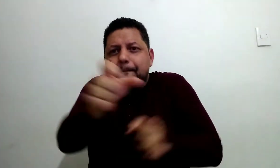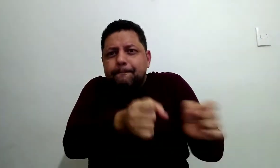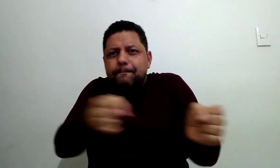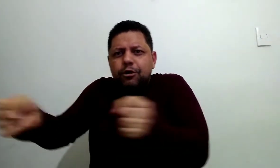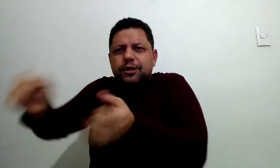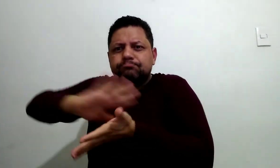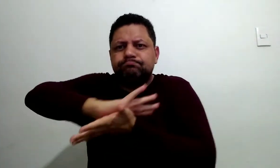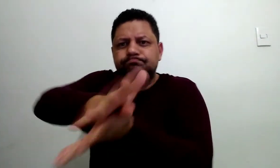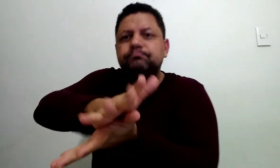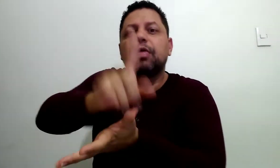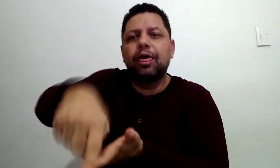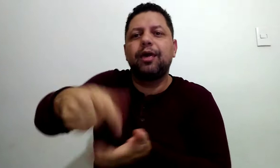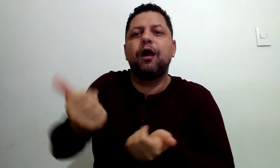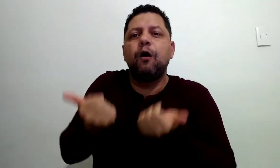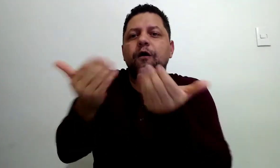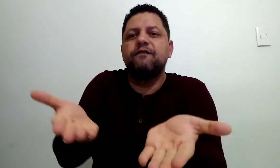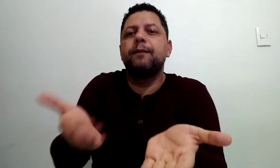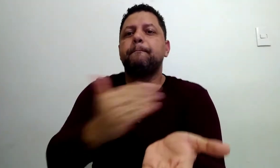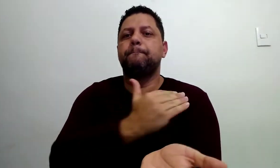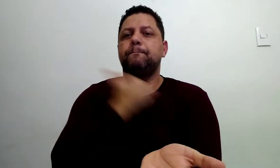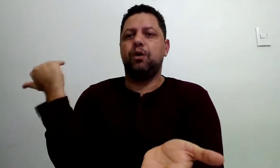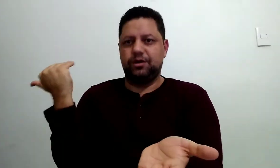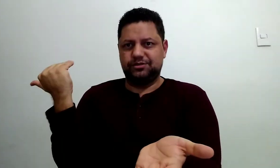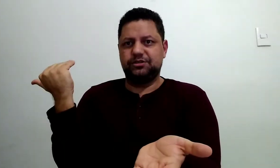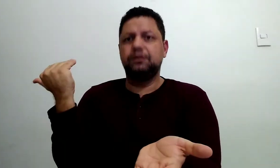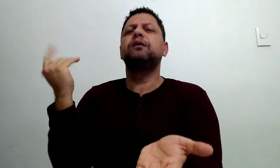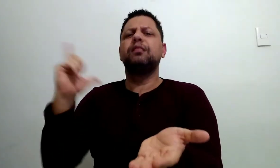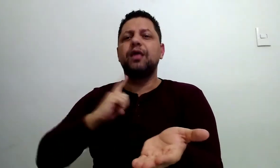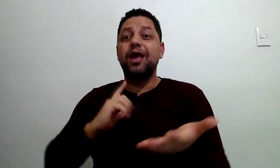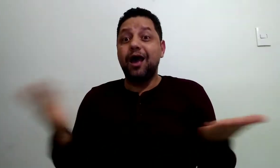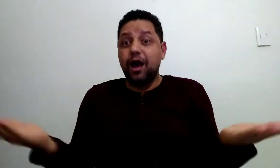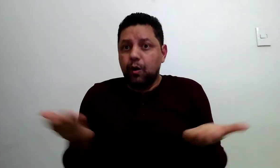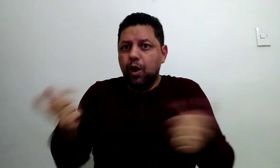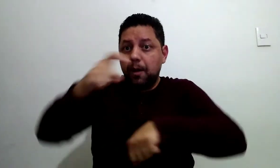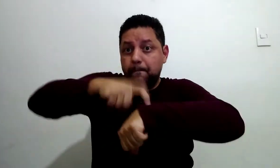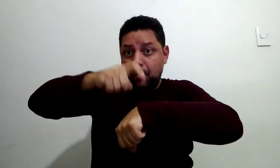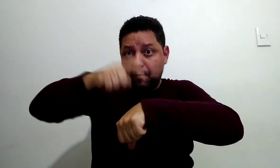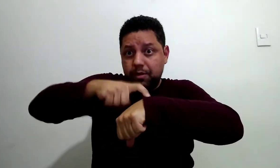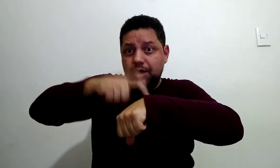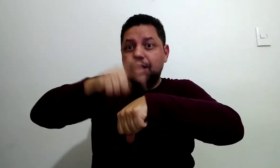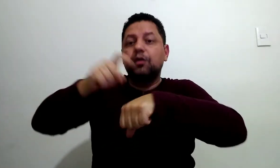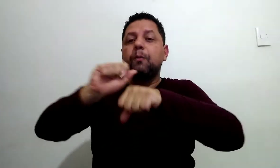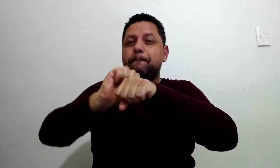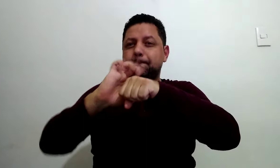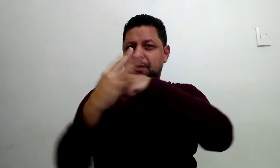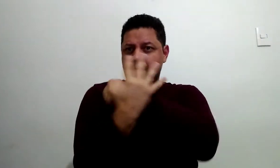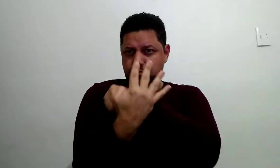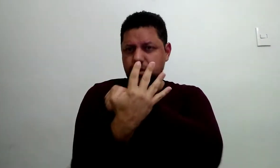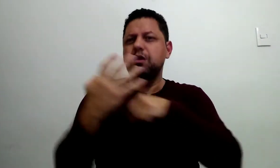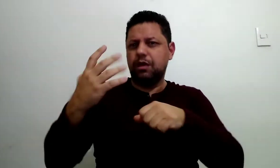necropoder, atua sobre a gente. Em entrevista à Folha de São Paulo,